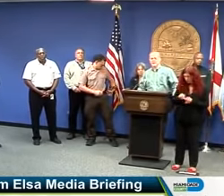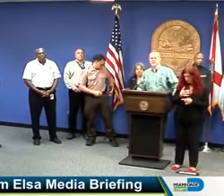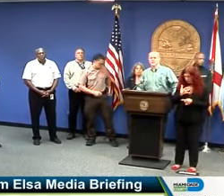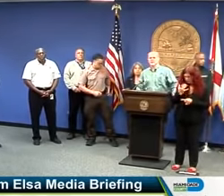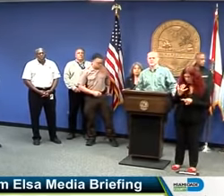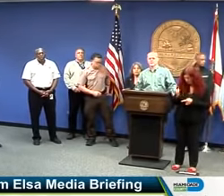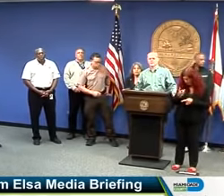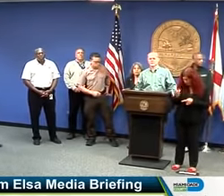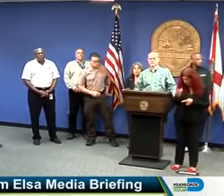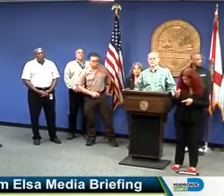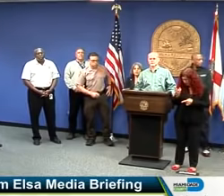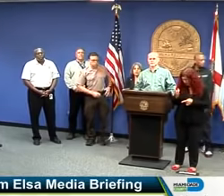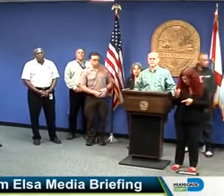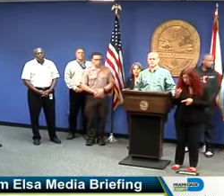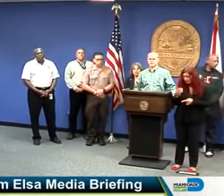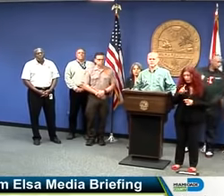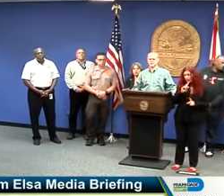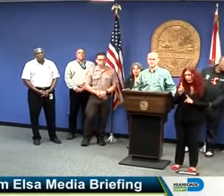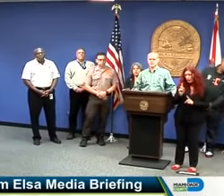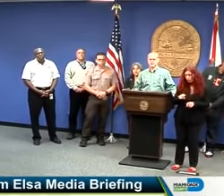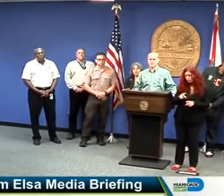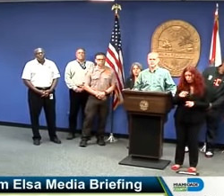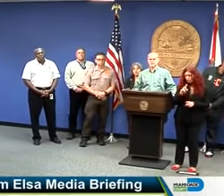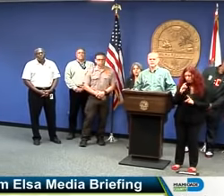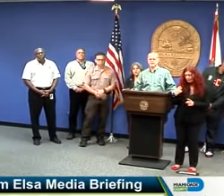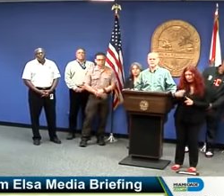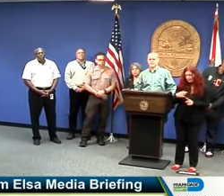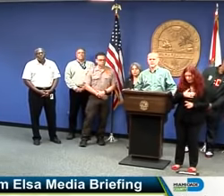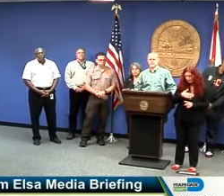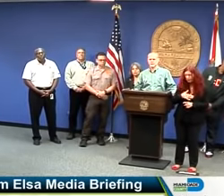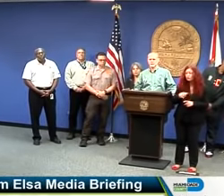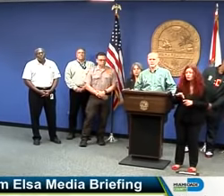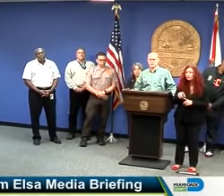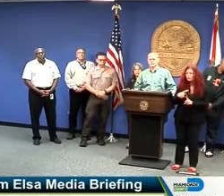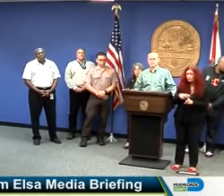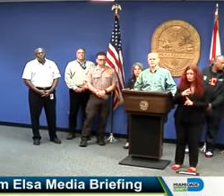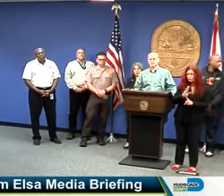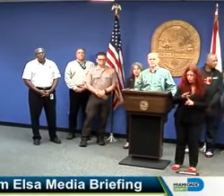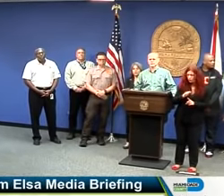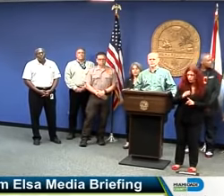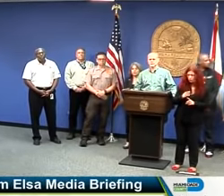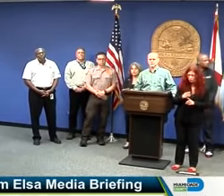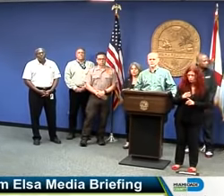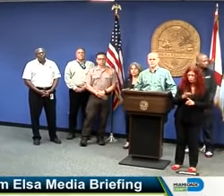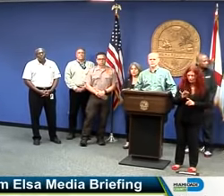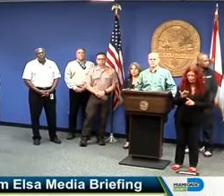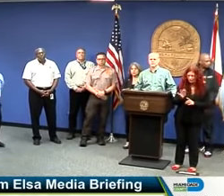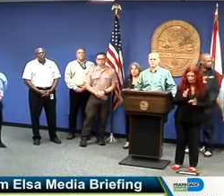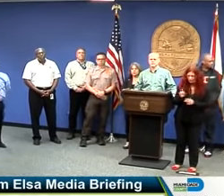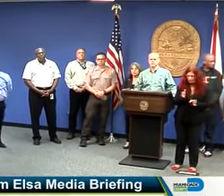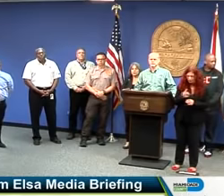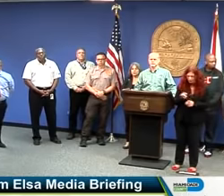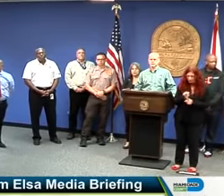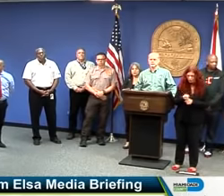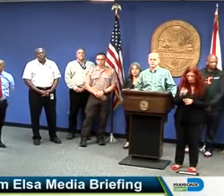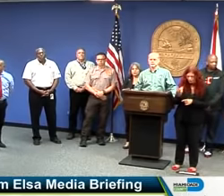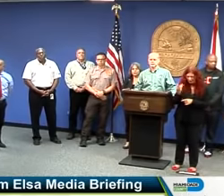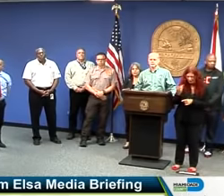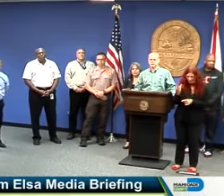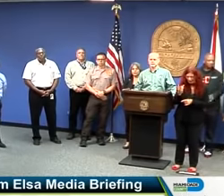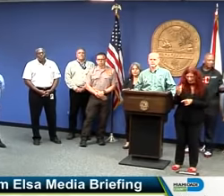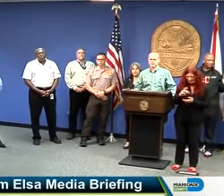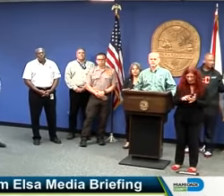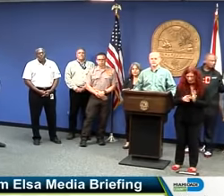Florida in Spanish? And will that affect the rescue effort, even if it's not a direct impact?